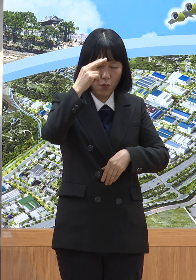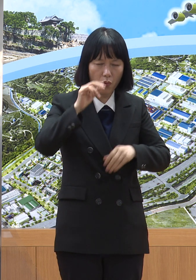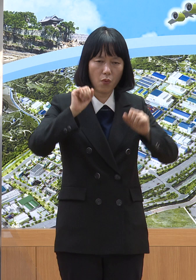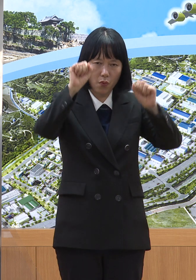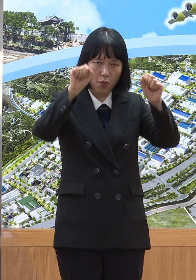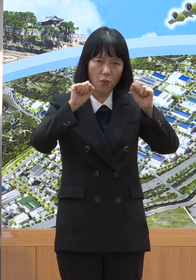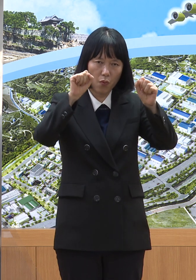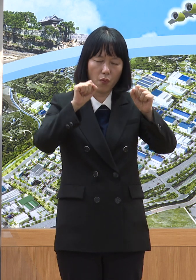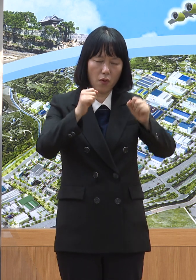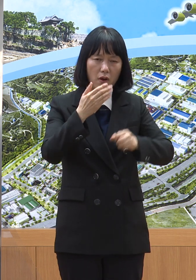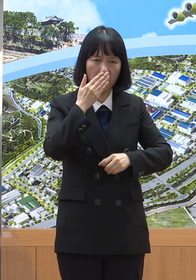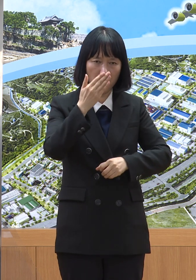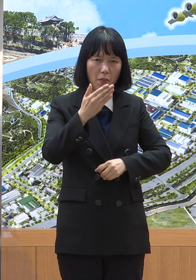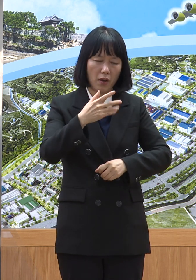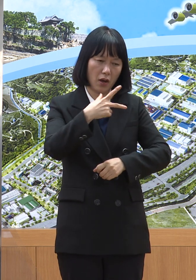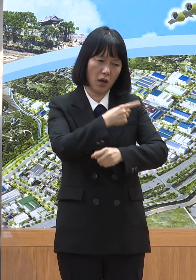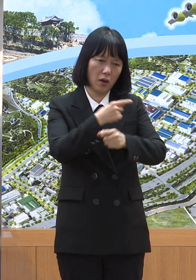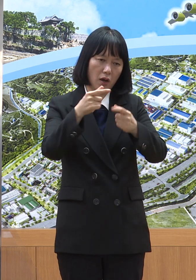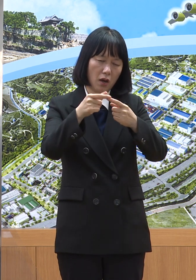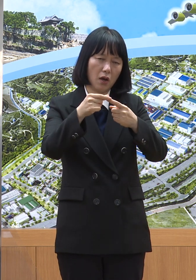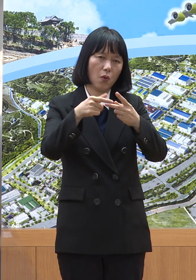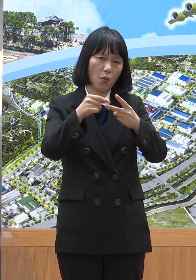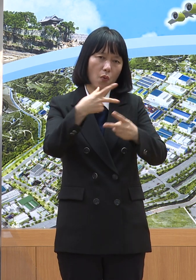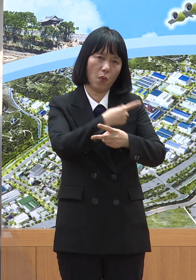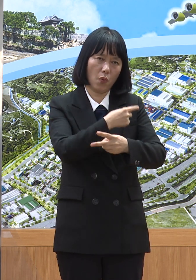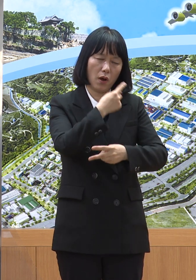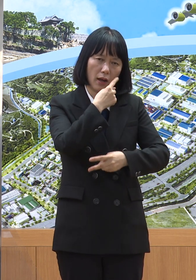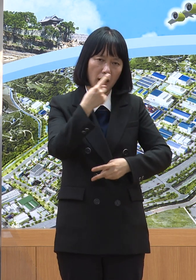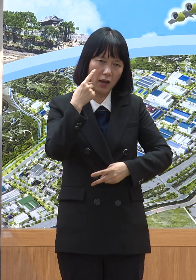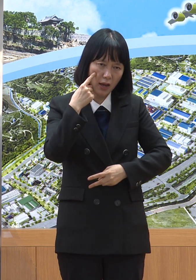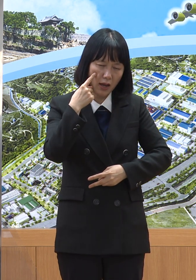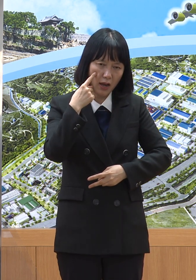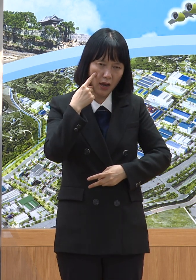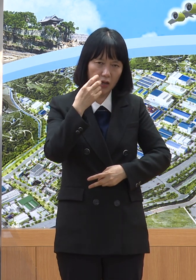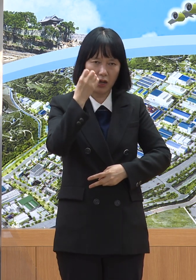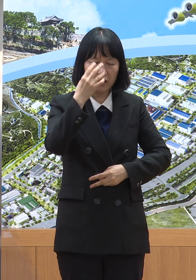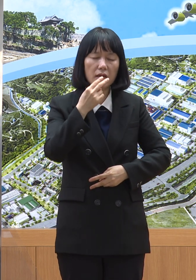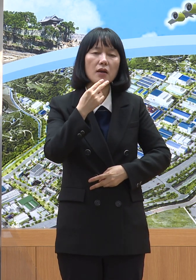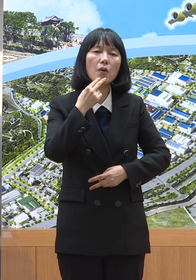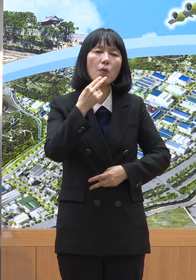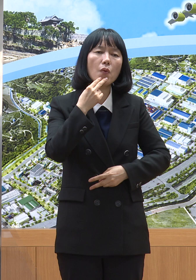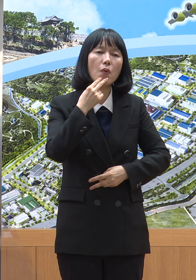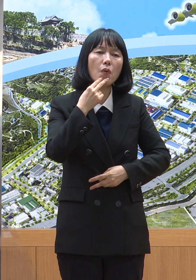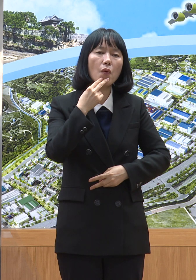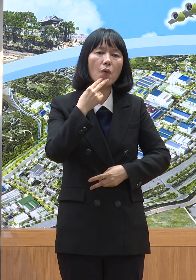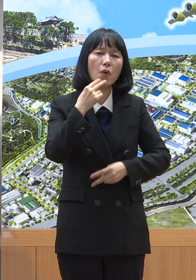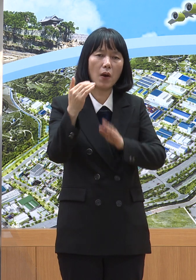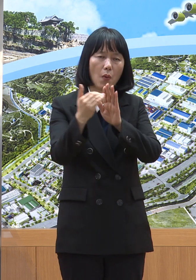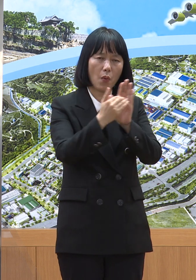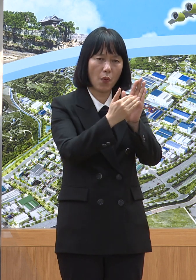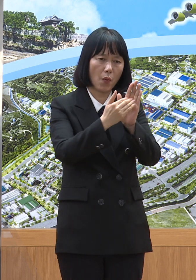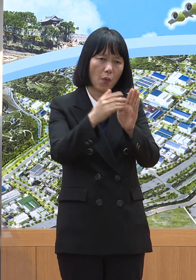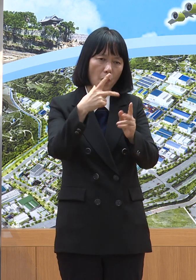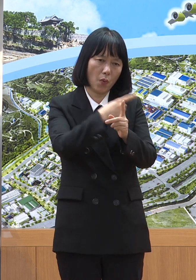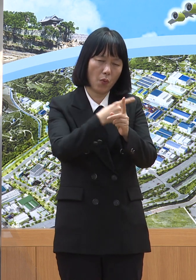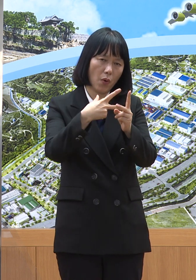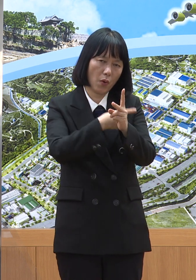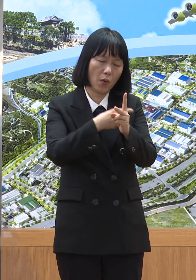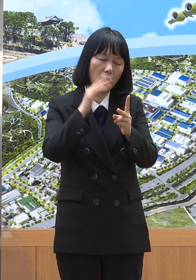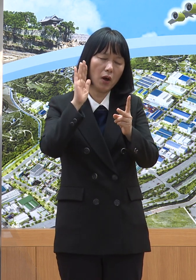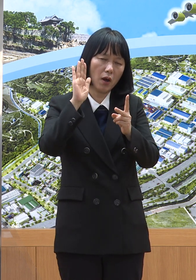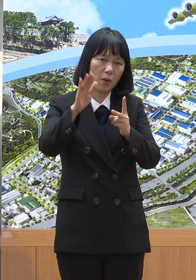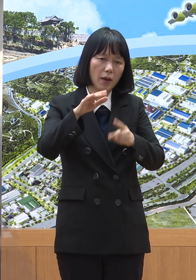등에 도입된 접종 증명, 음성 확인제, 일명 방역 패스가 지난